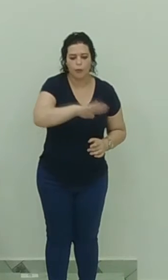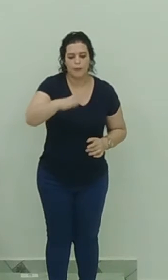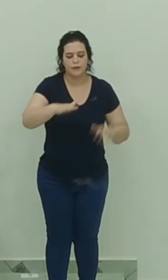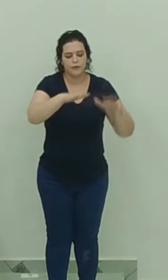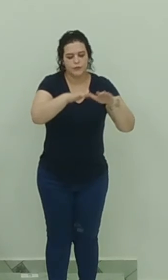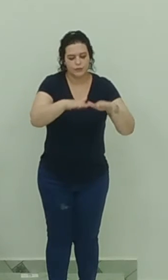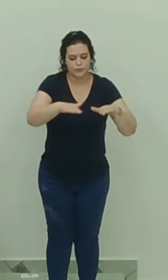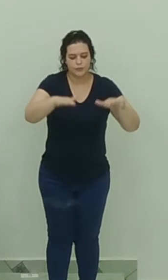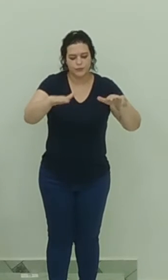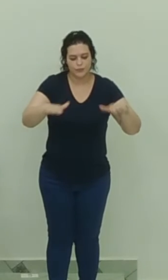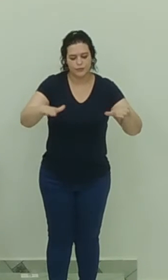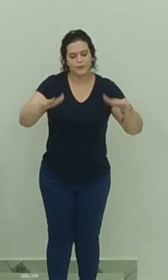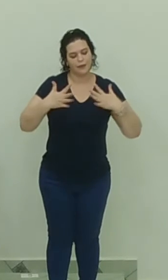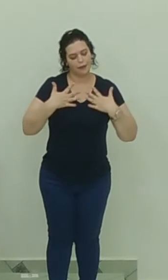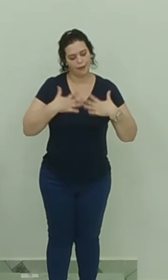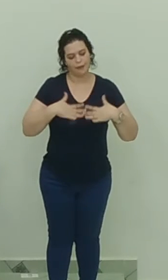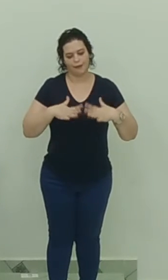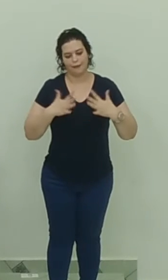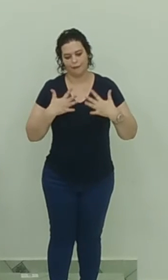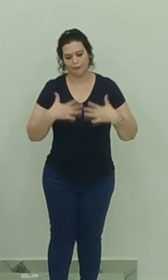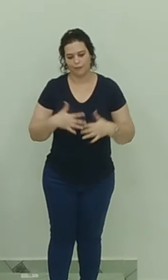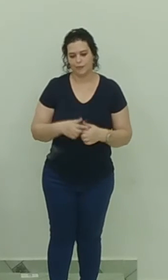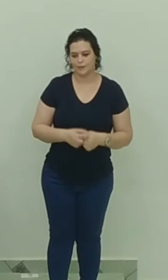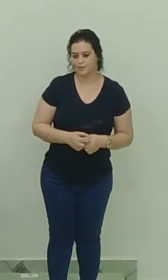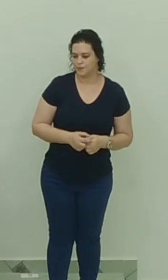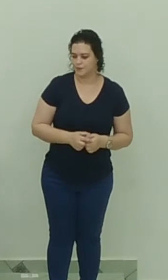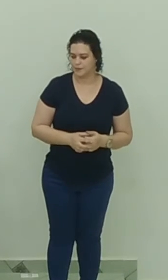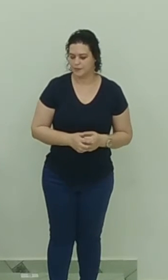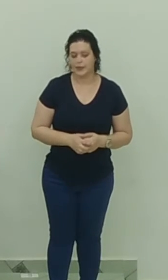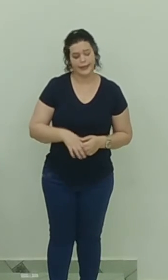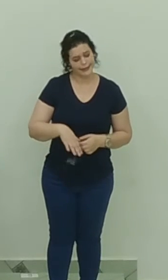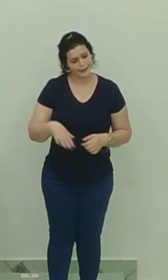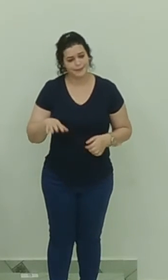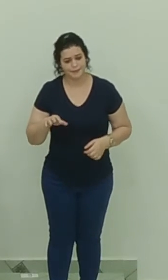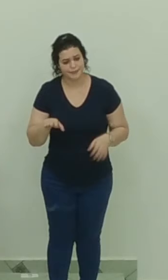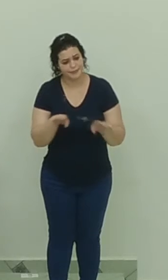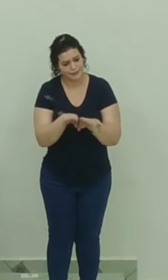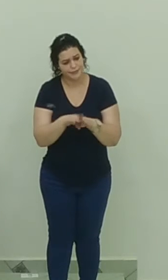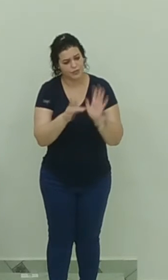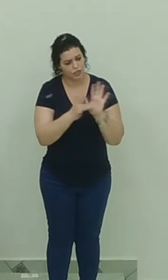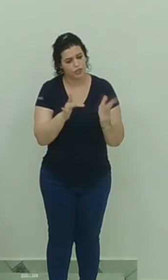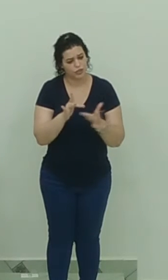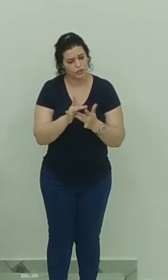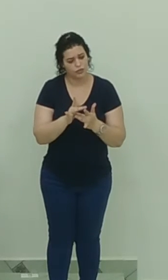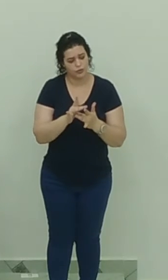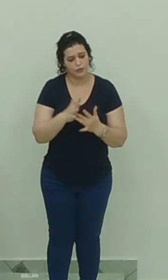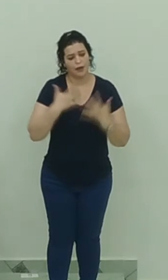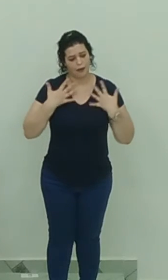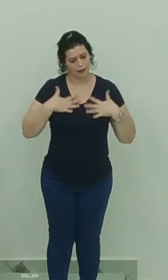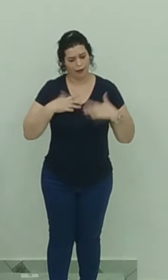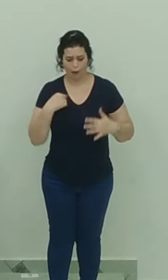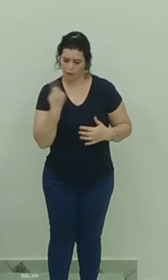forças da natureza. Ele faz assim com a gente, Ele acalma a gente que quer o mal contra a gente. Ele fala